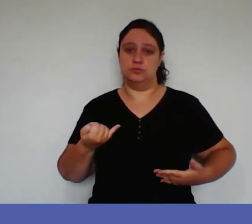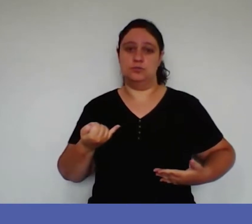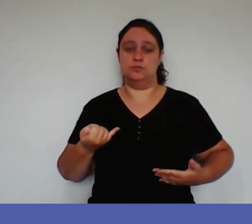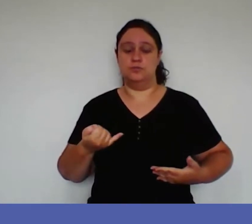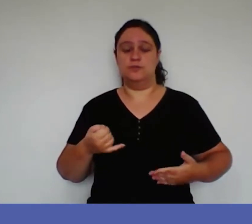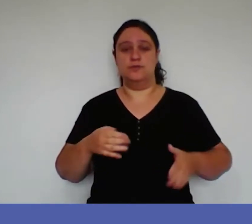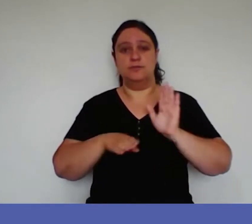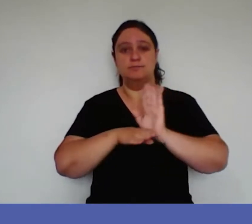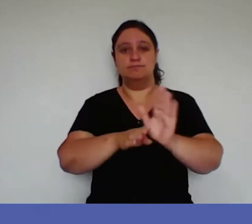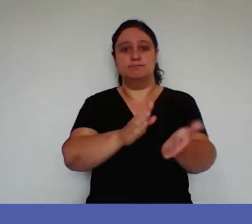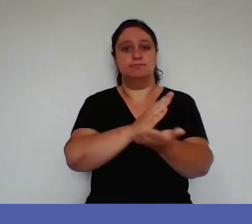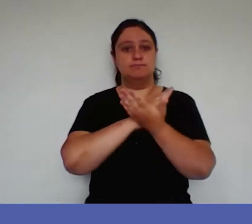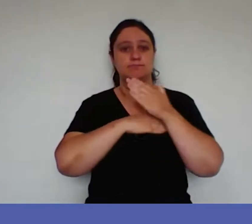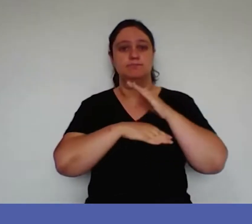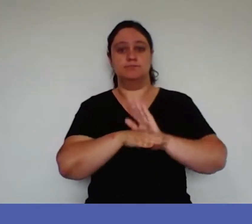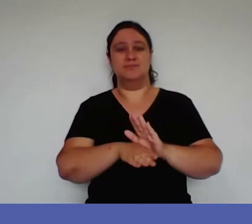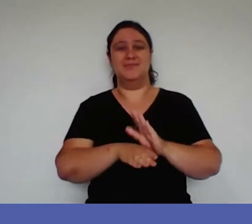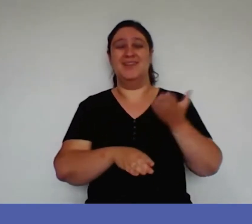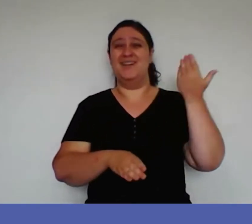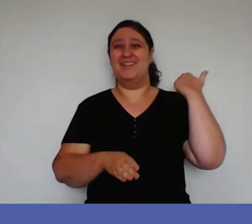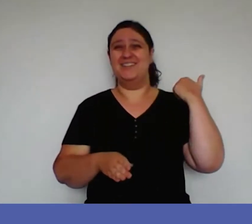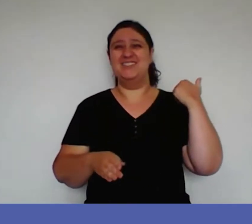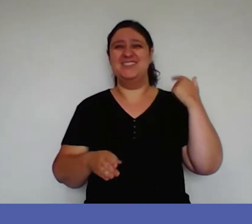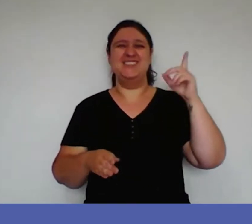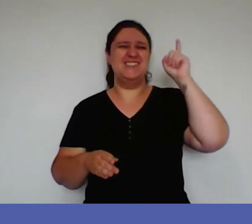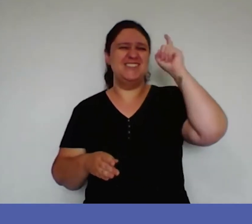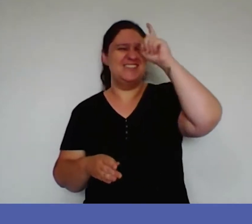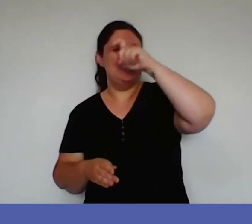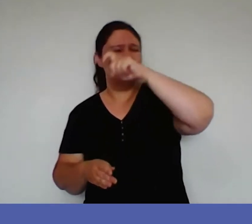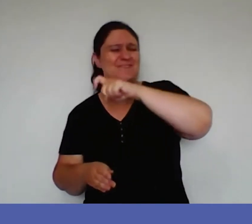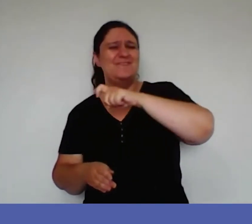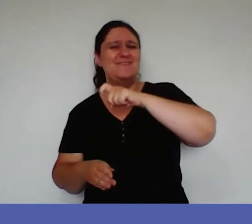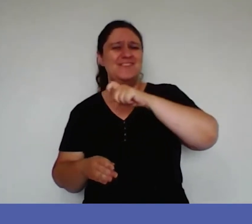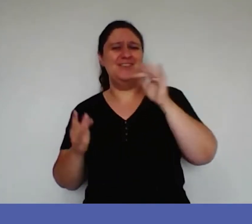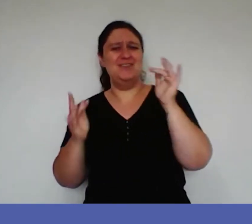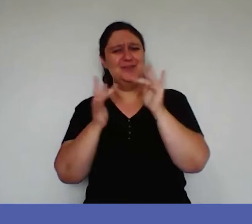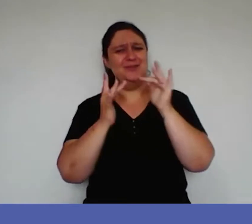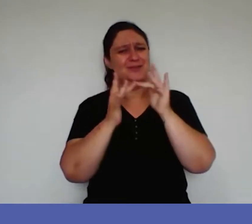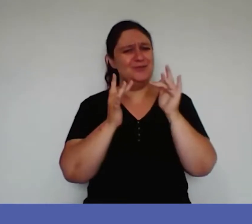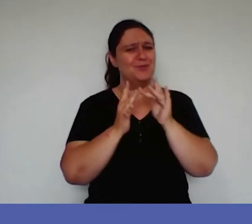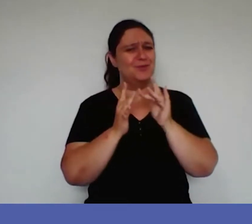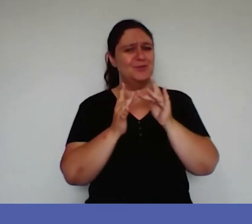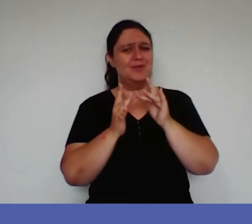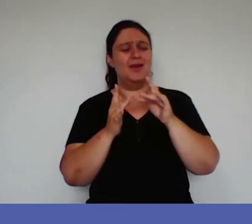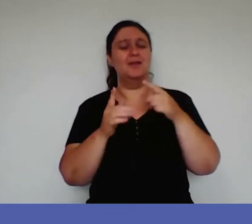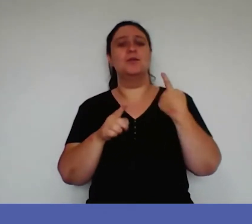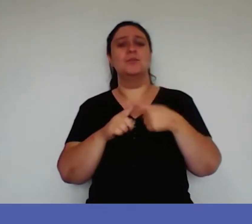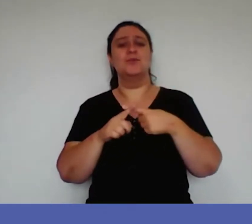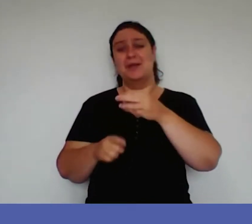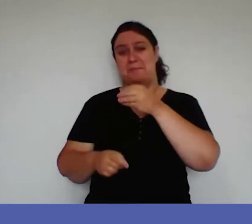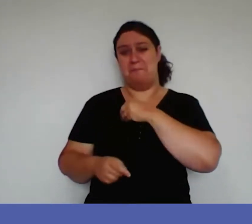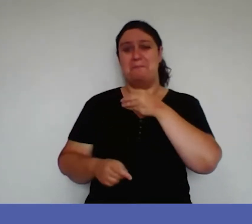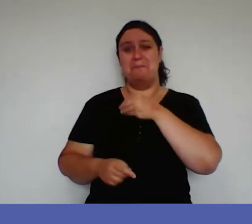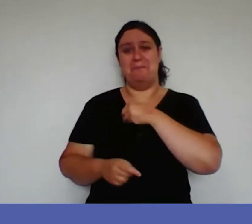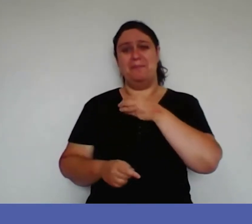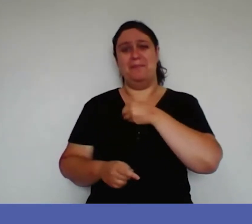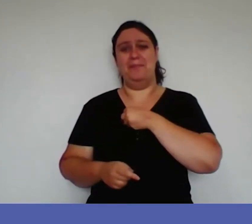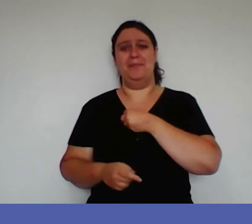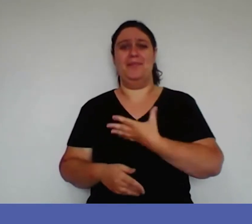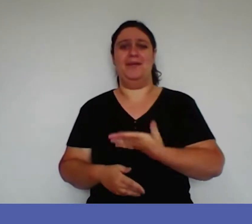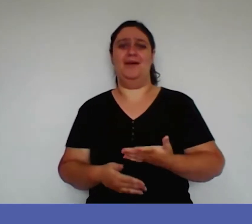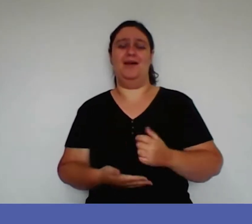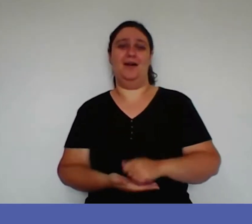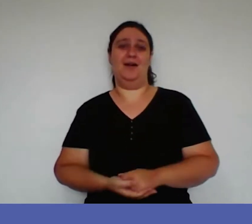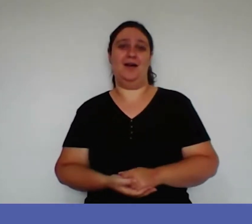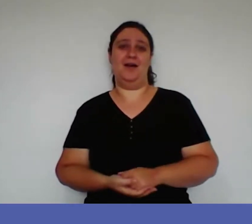de relacionamento difícil. Depois que o homem caiu, o pecado entrou no homem, irmãos, o homem ficou um bicho difícil